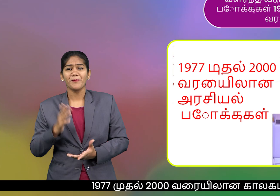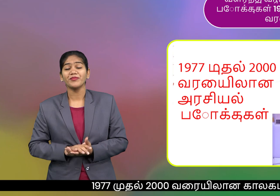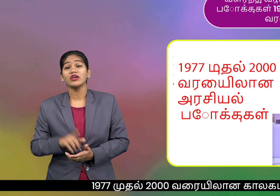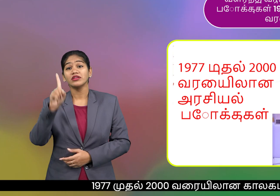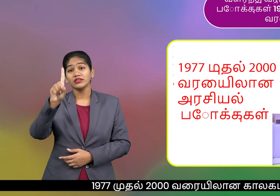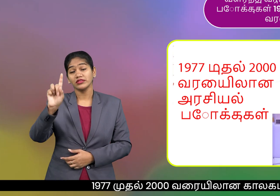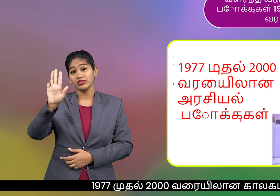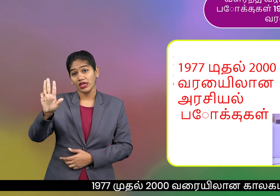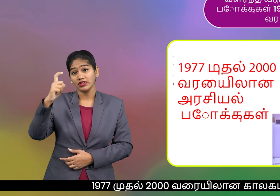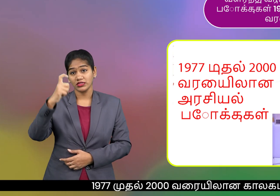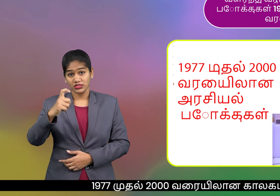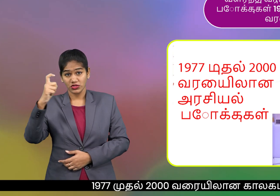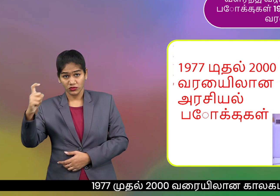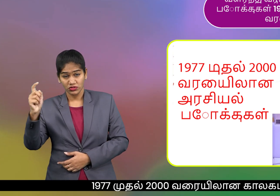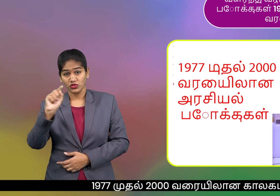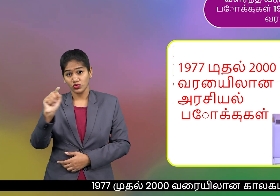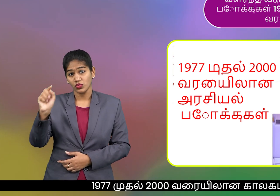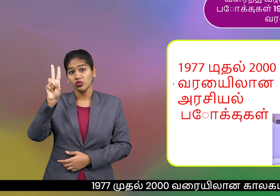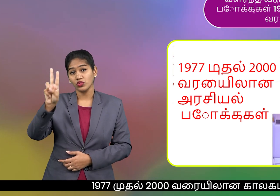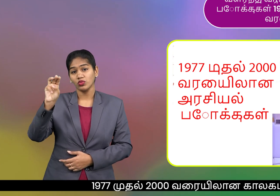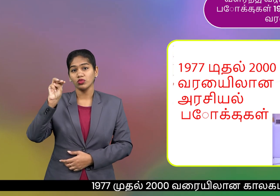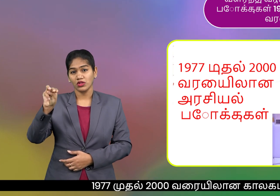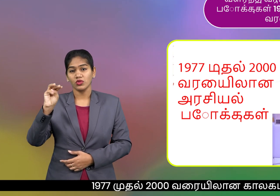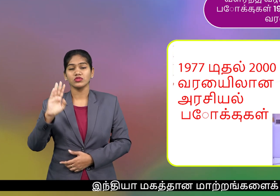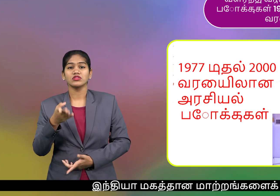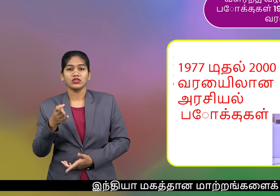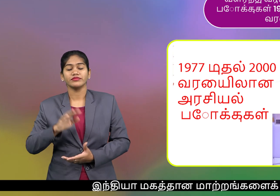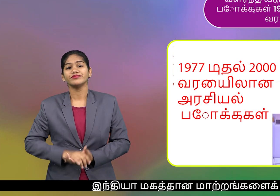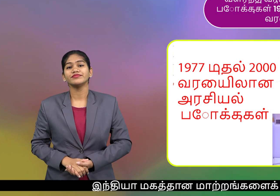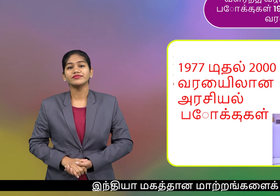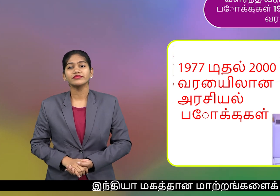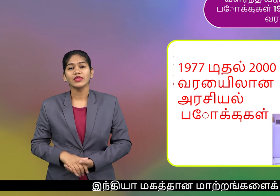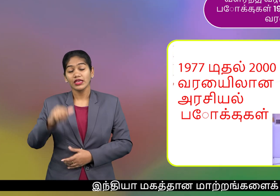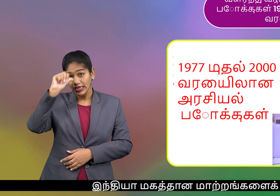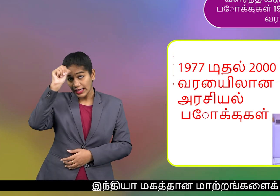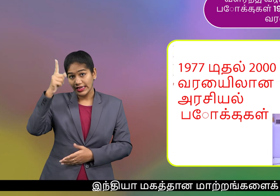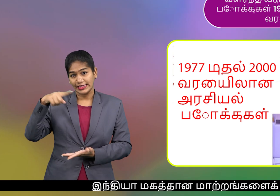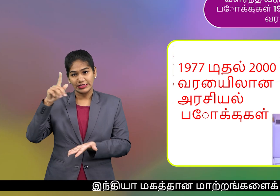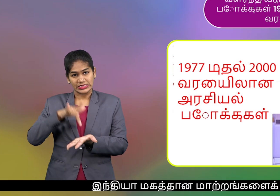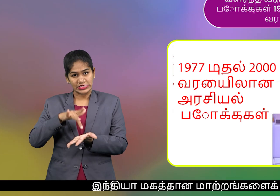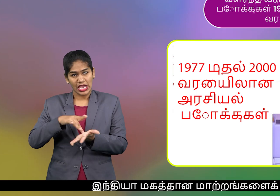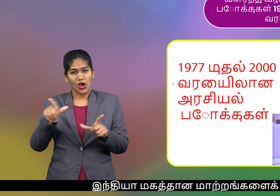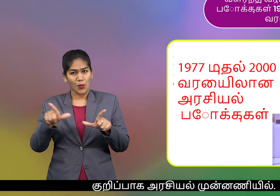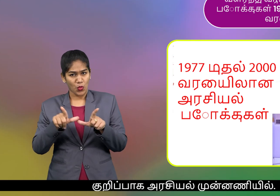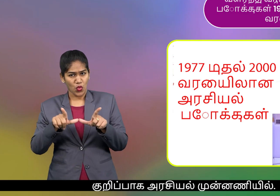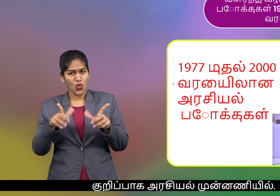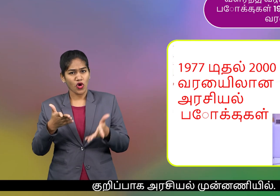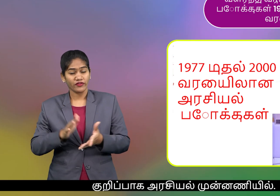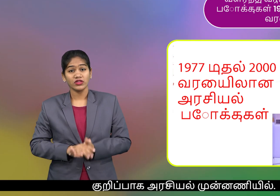1977 முதல் 2000 வரையிலான காலகட்டத்தில் இந்தியா மகத்தான மாற்றங்களை கண்டது. குறிப்பாக